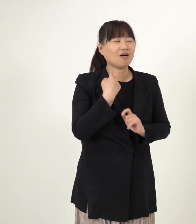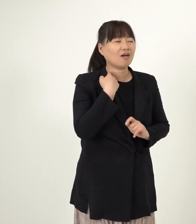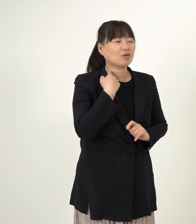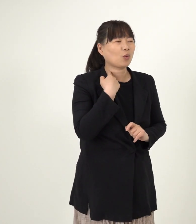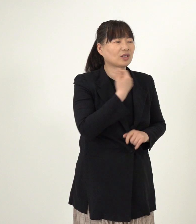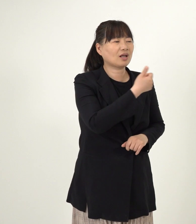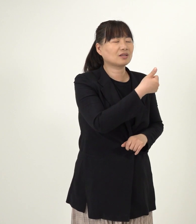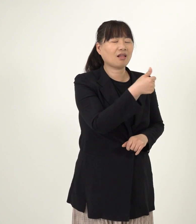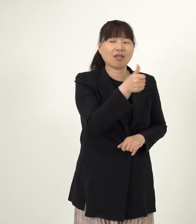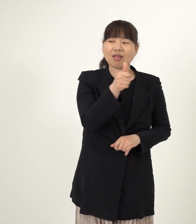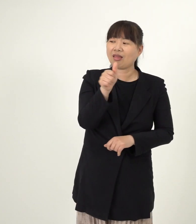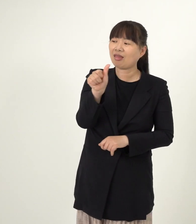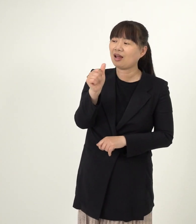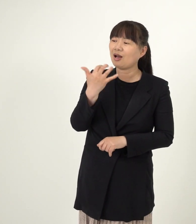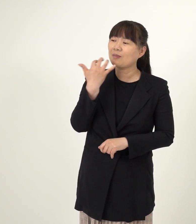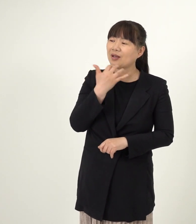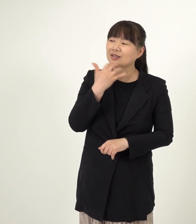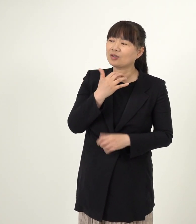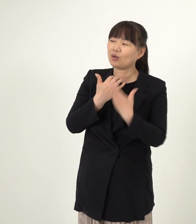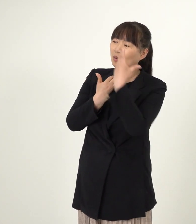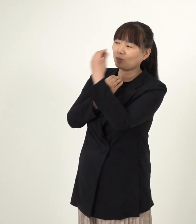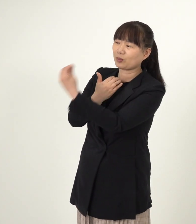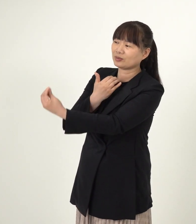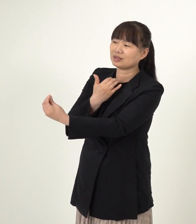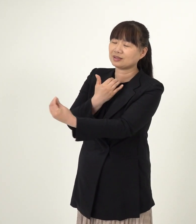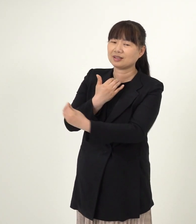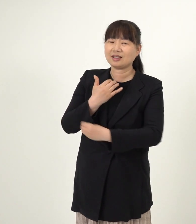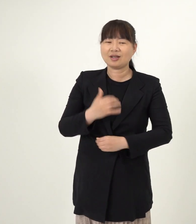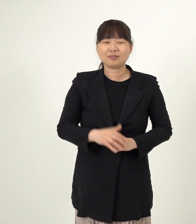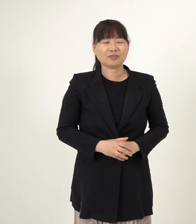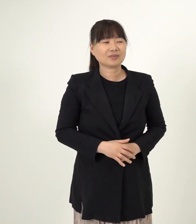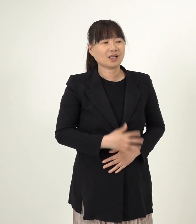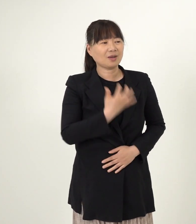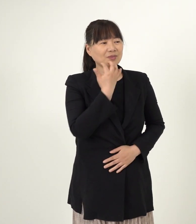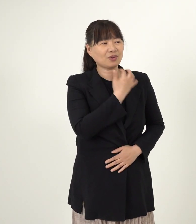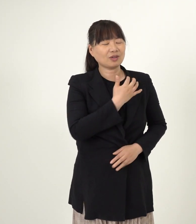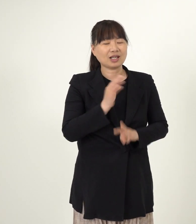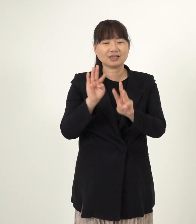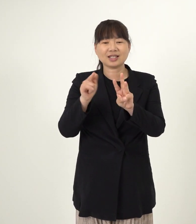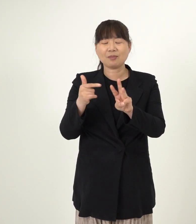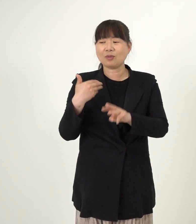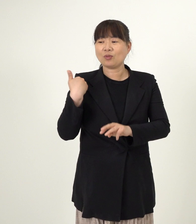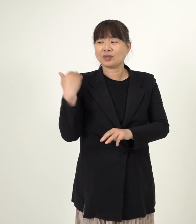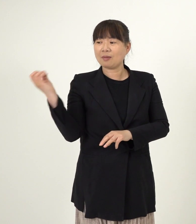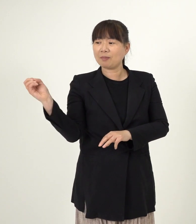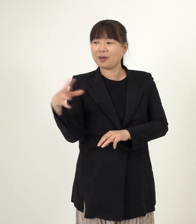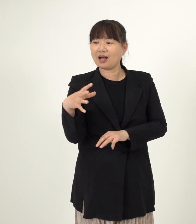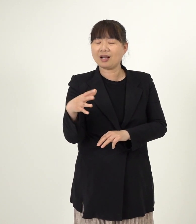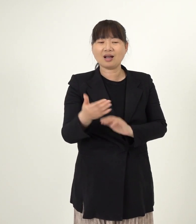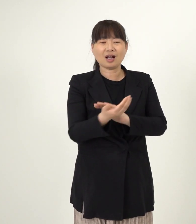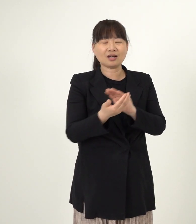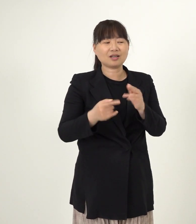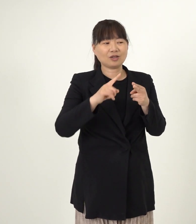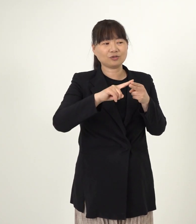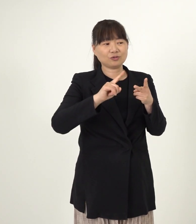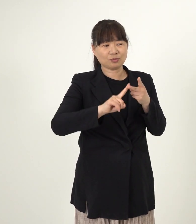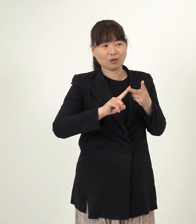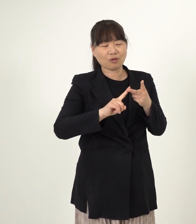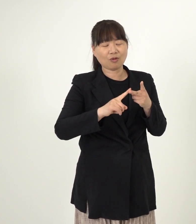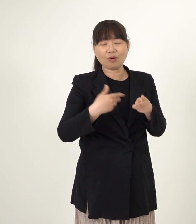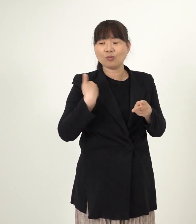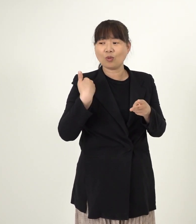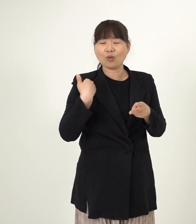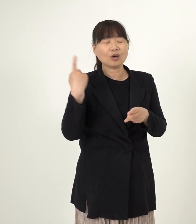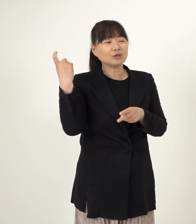거죠. 베드로가 3번째 부인하자 그 앞에 2번에 걸친